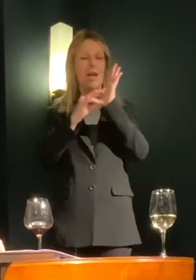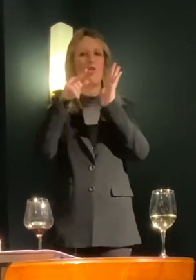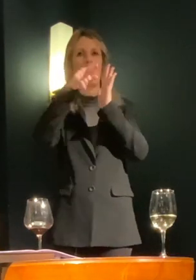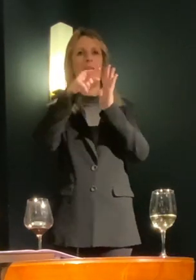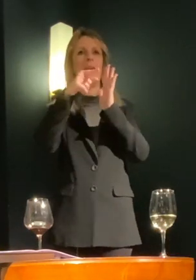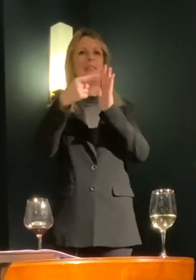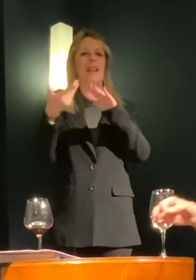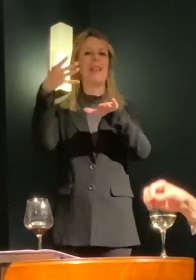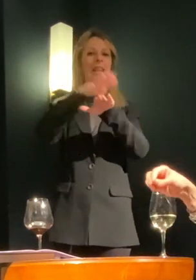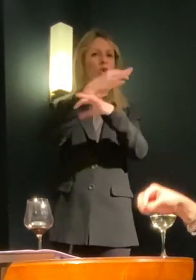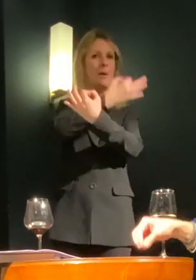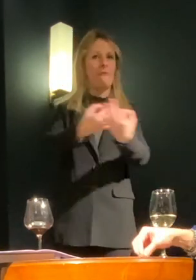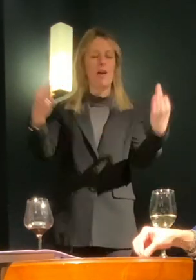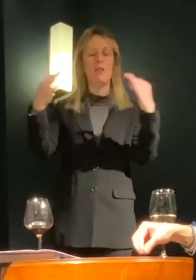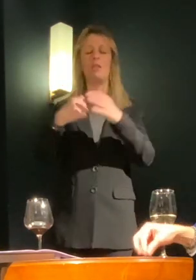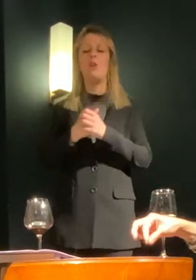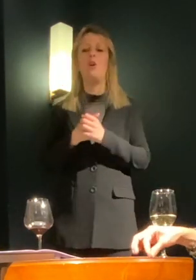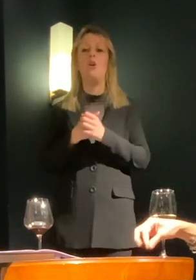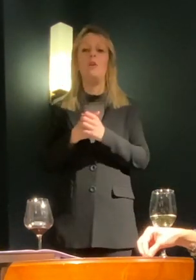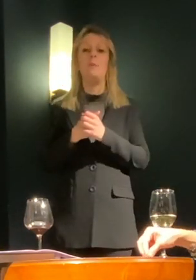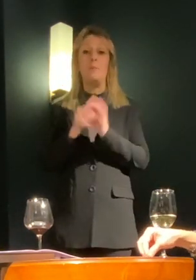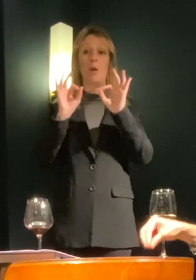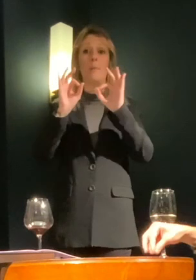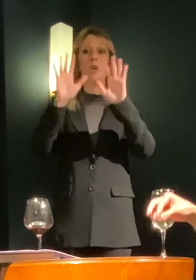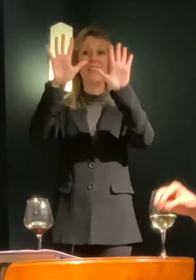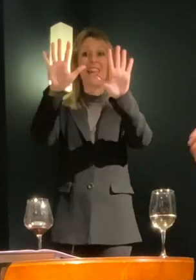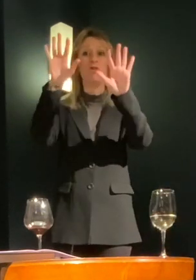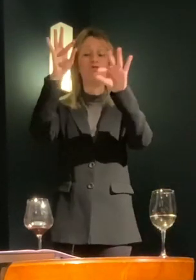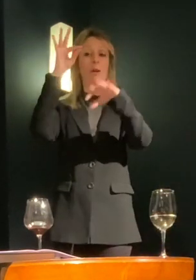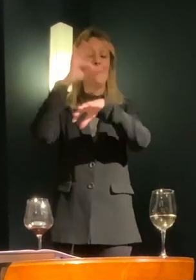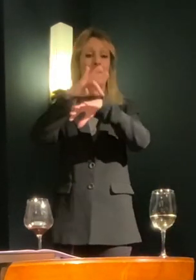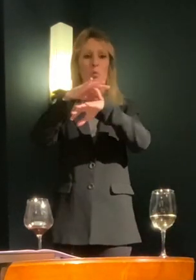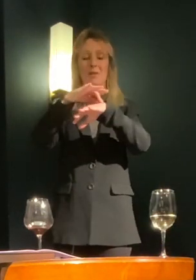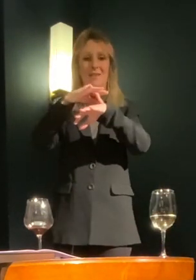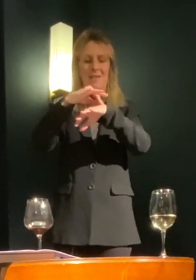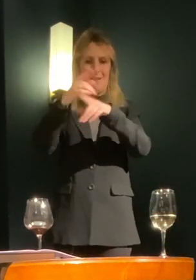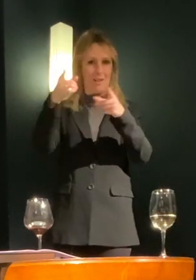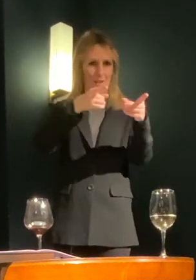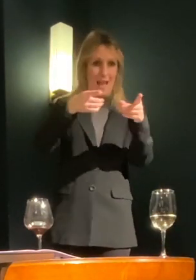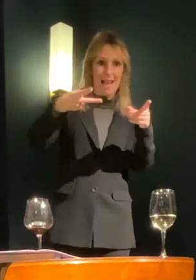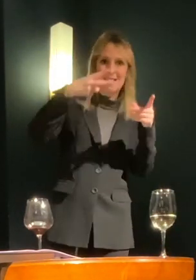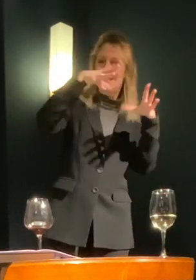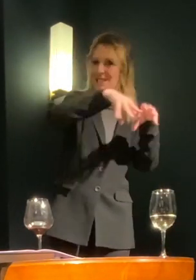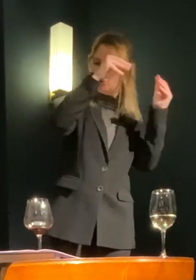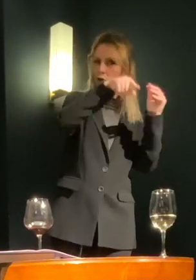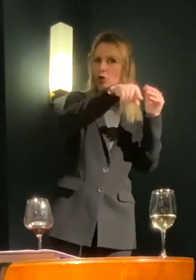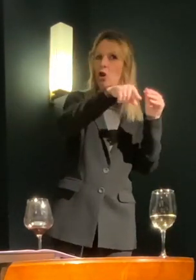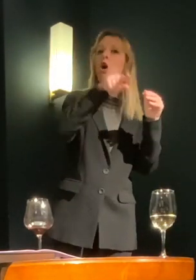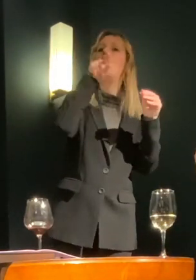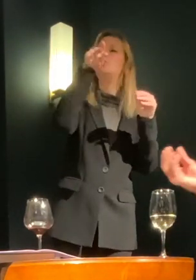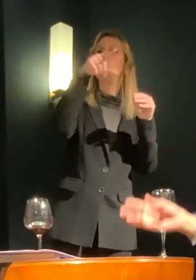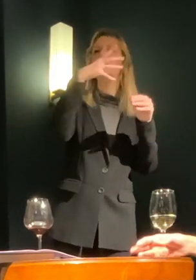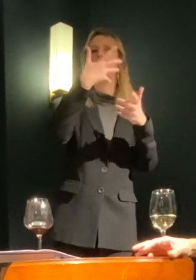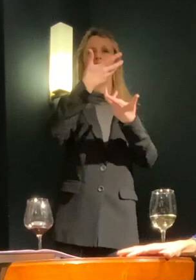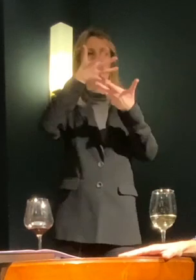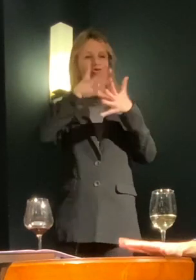proprio uno che segue il manualetto, nei primi 10 minuti tu hai in realtà la chiave di tutta la serie. E questa